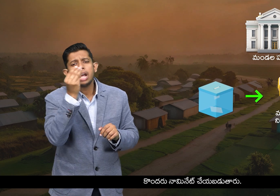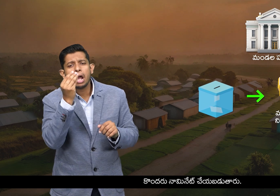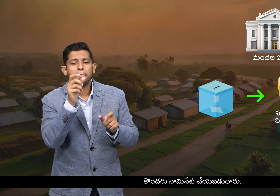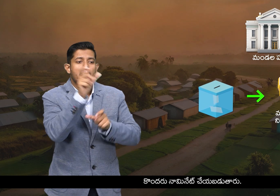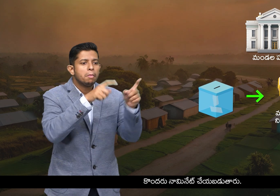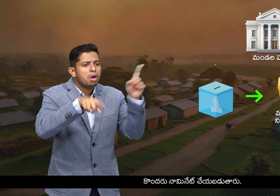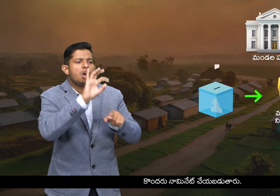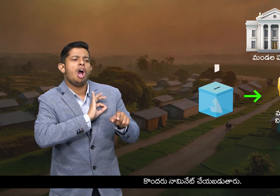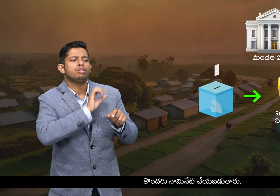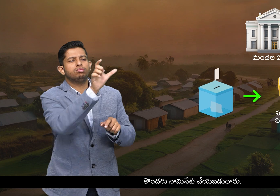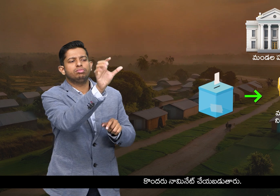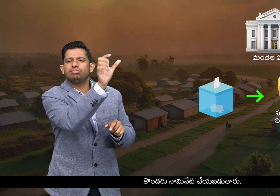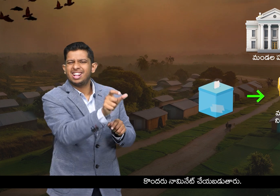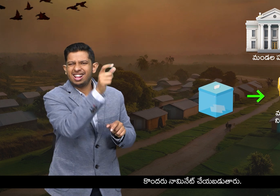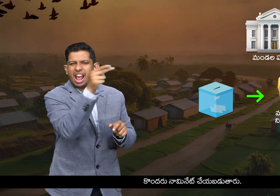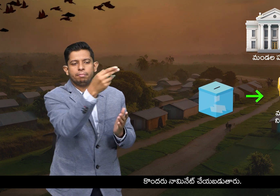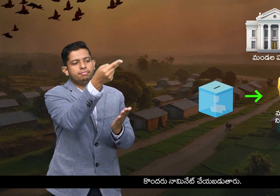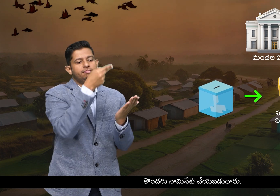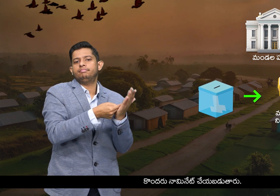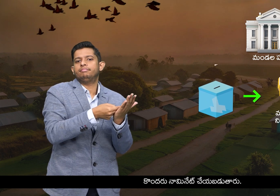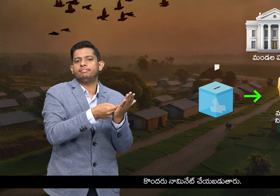కొందరు నామినేట్ చేయబడతారు.